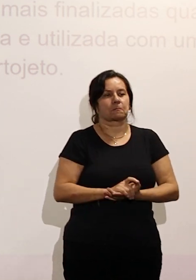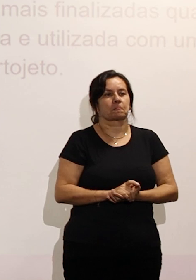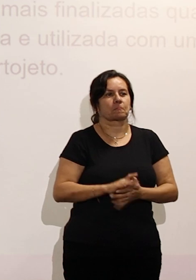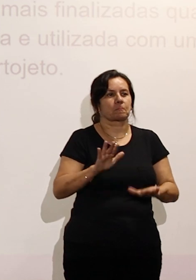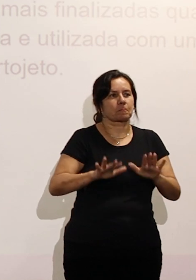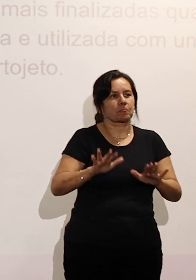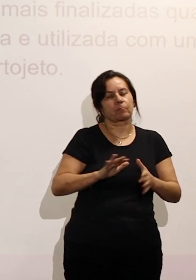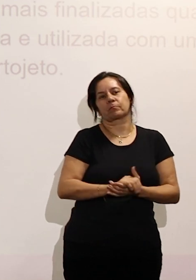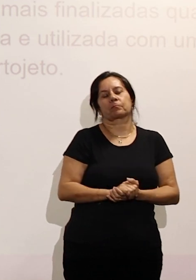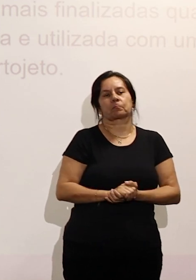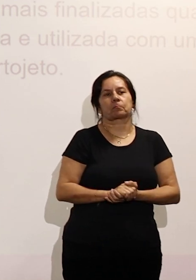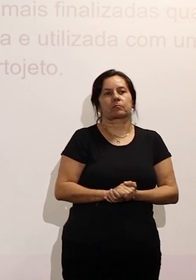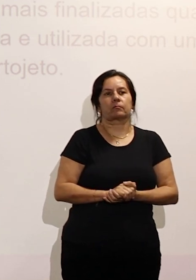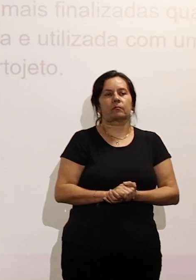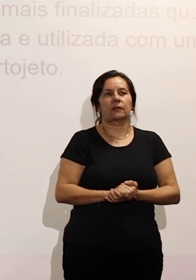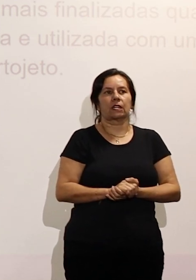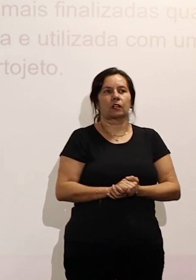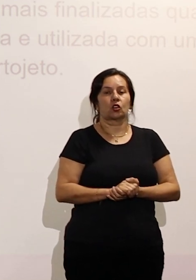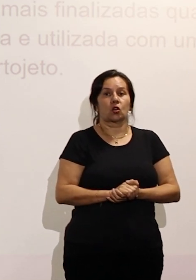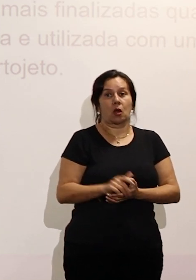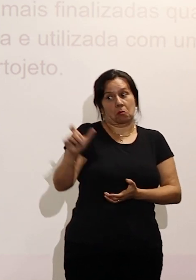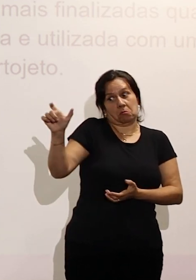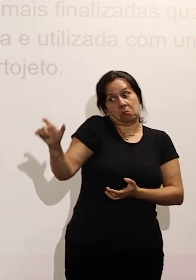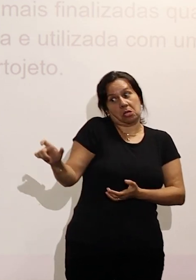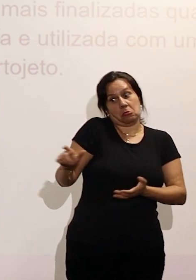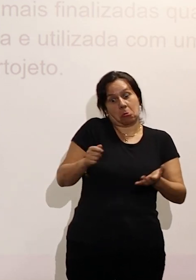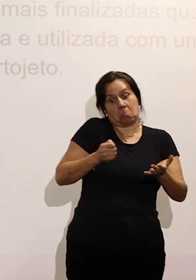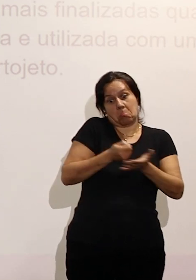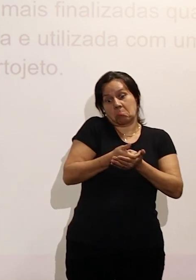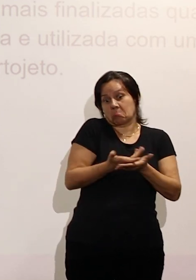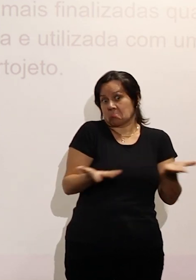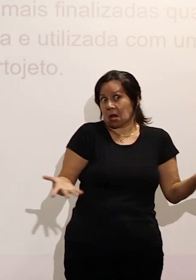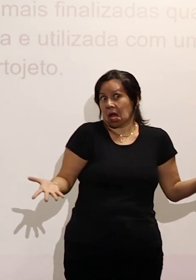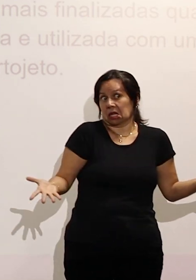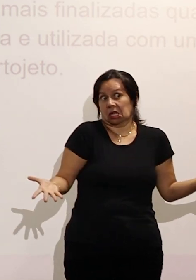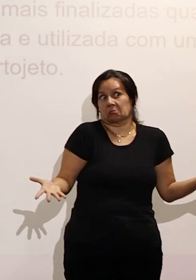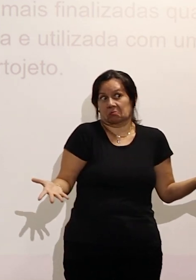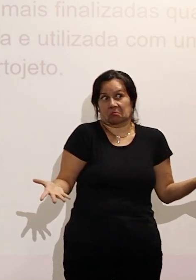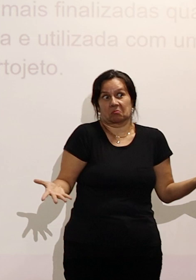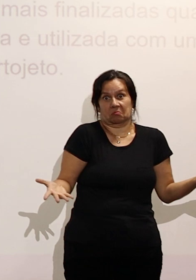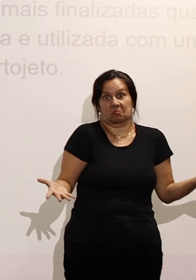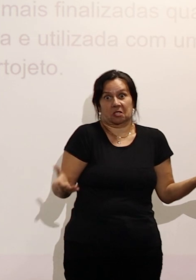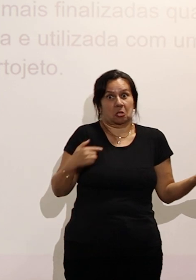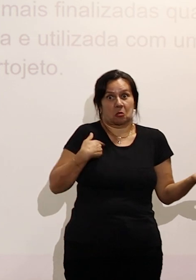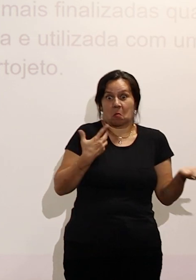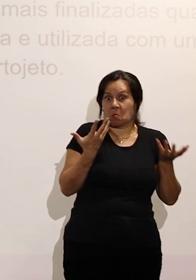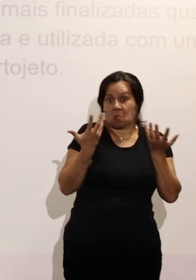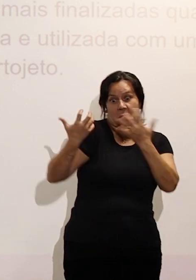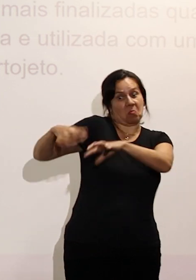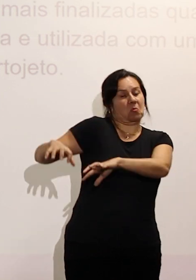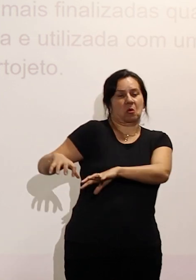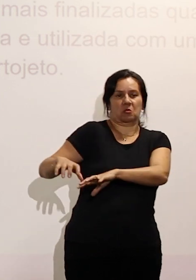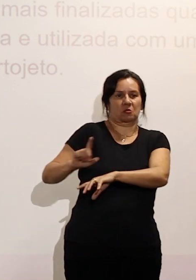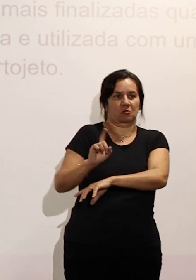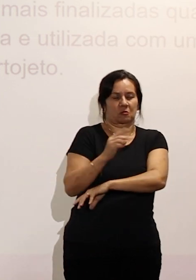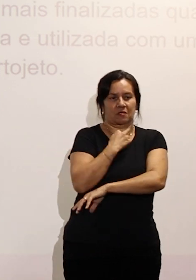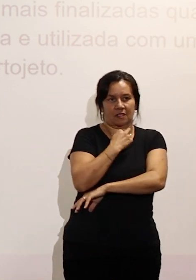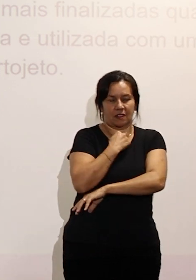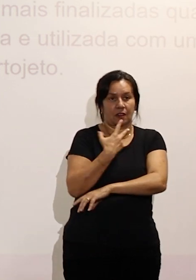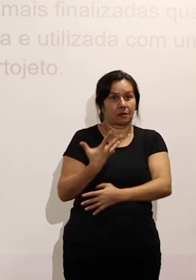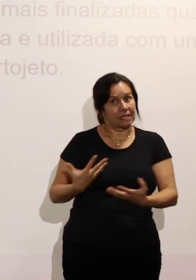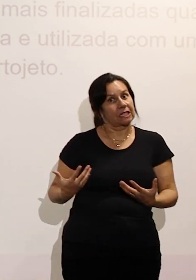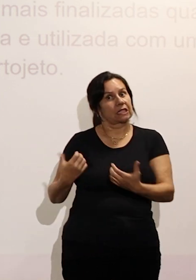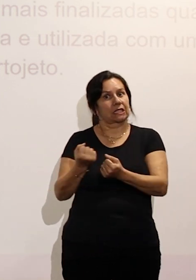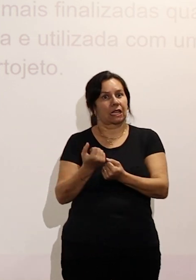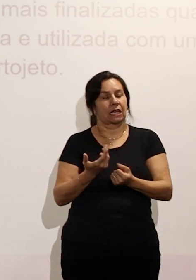Não. Mas, assim, é um cliente que paga bem e assim, a gente precisa fazer o trabalho. Mesma coisa quando